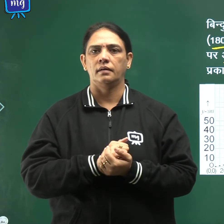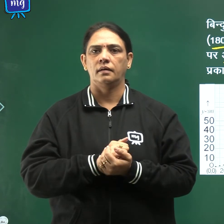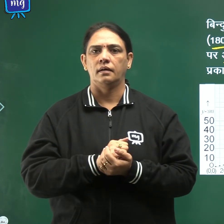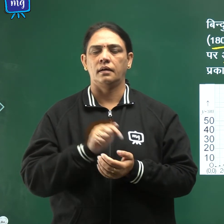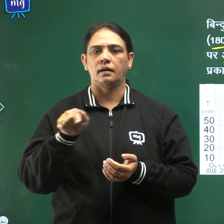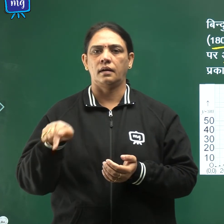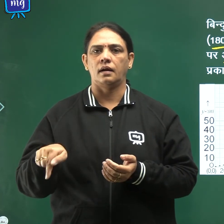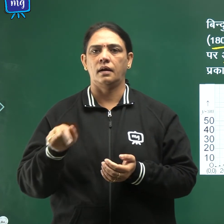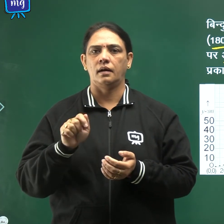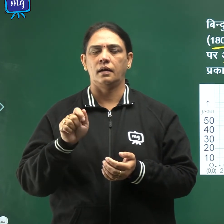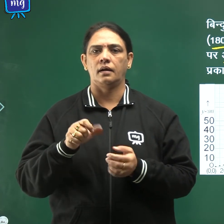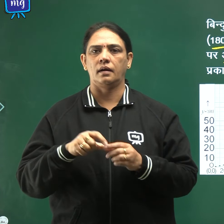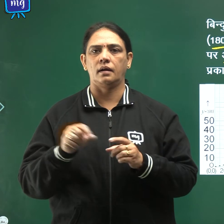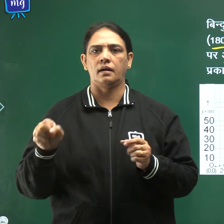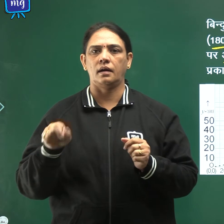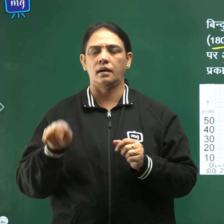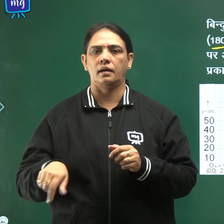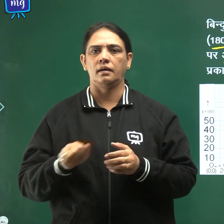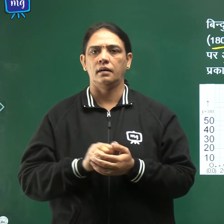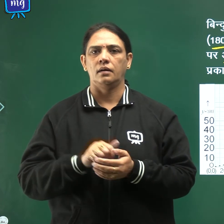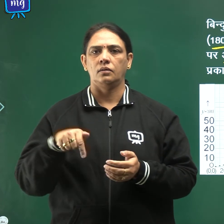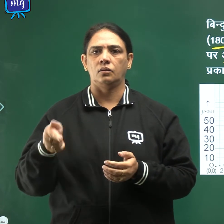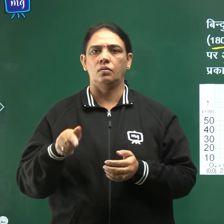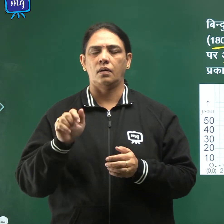करना है तो हमें